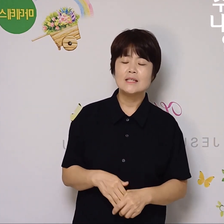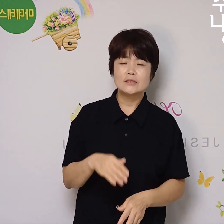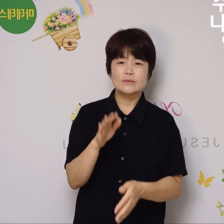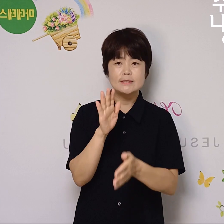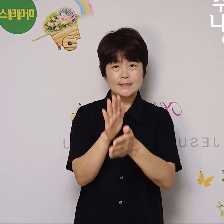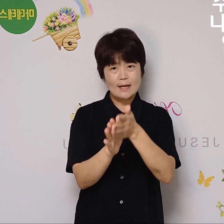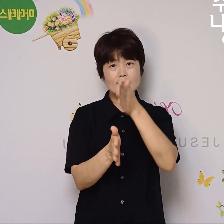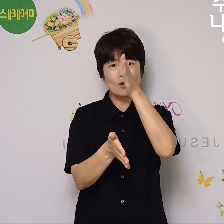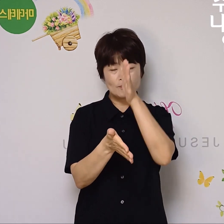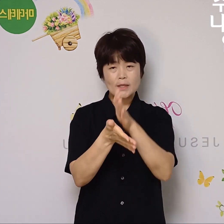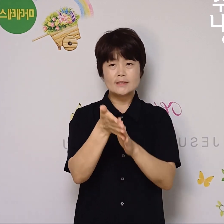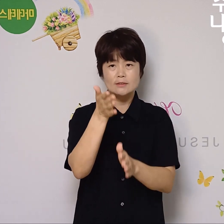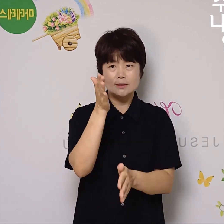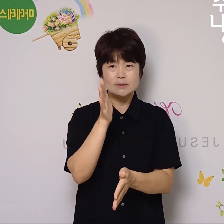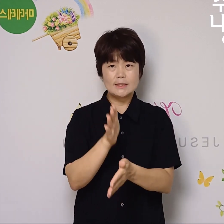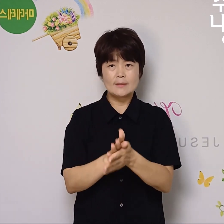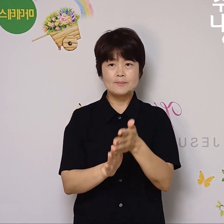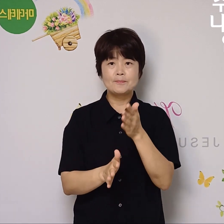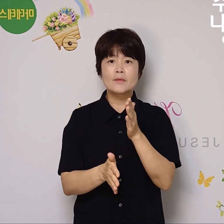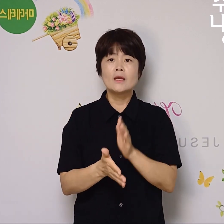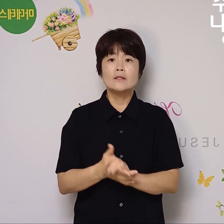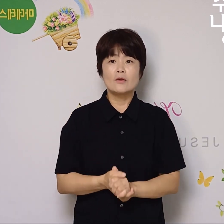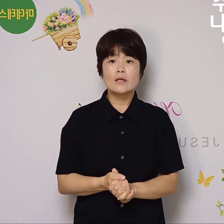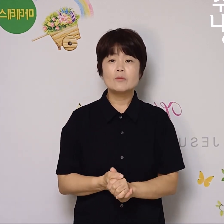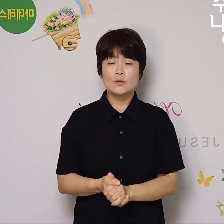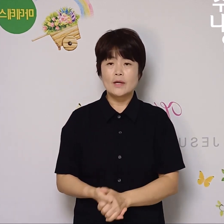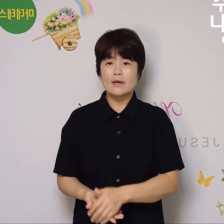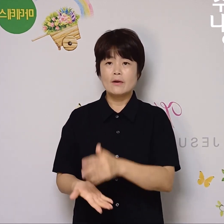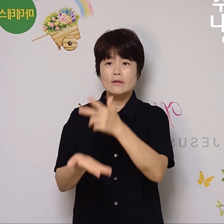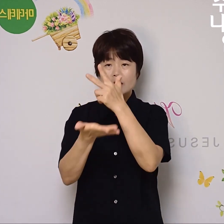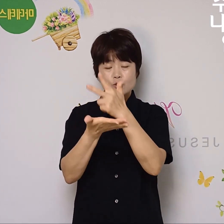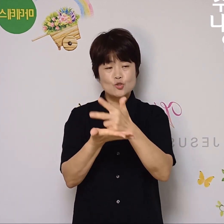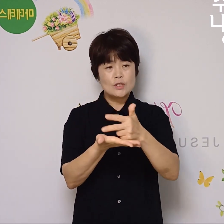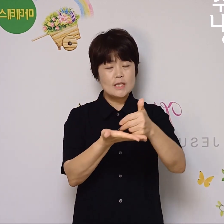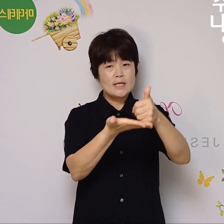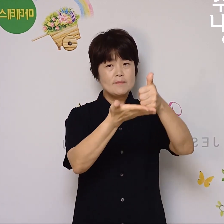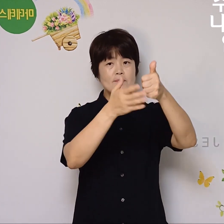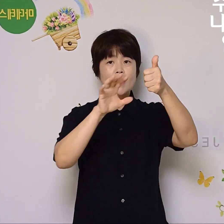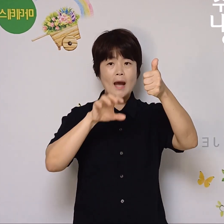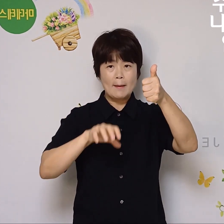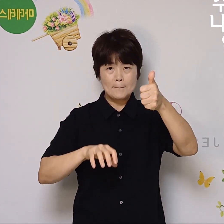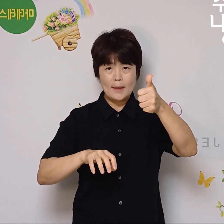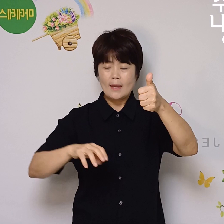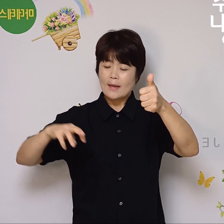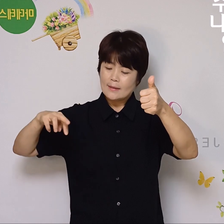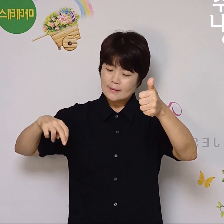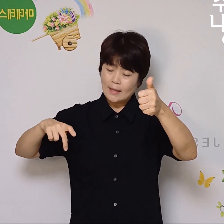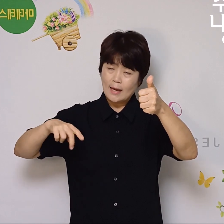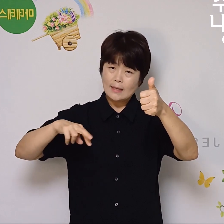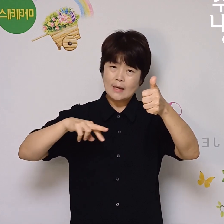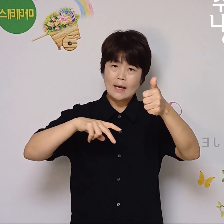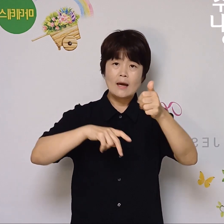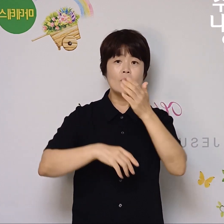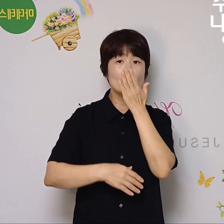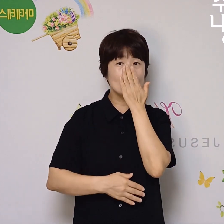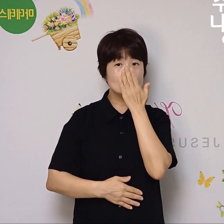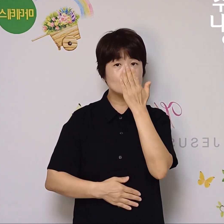저는 그냥 없다를 넣습니다. 연결해 볼 거예요. 주님 앞에 나올